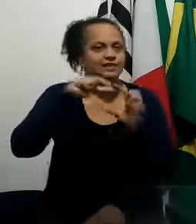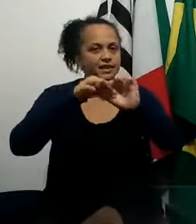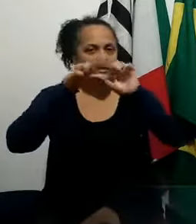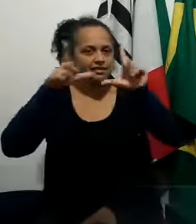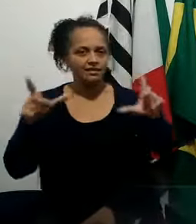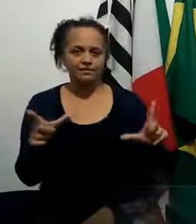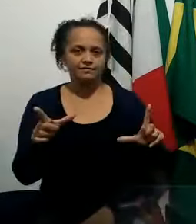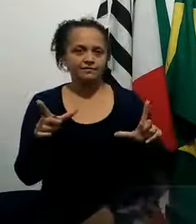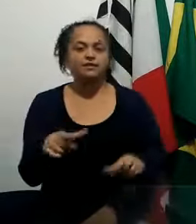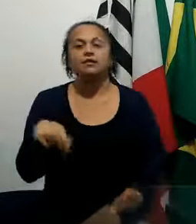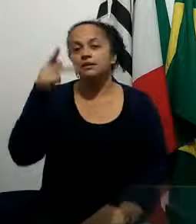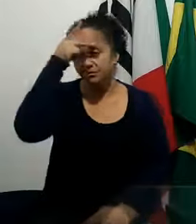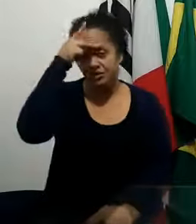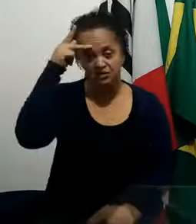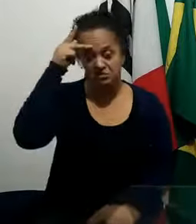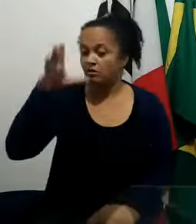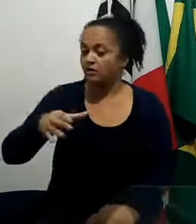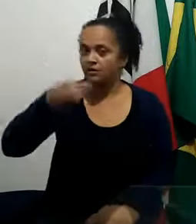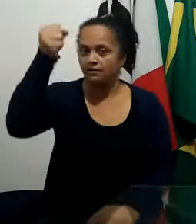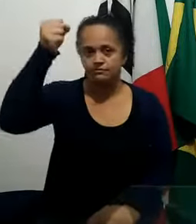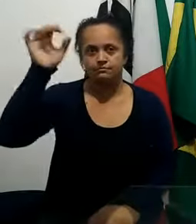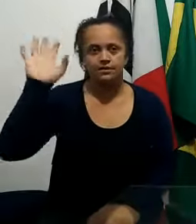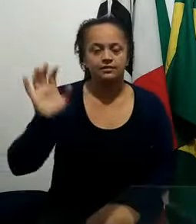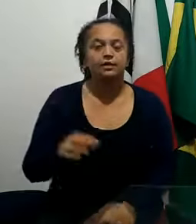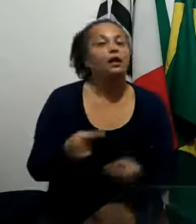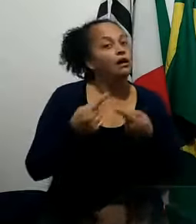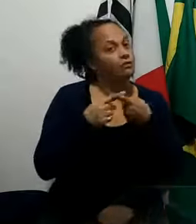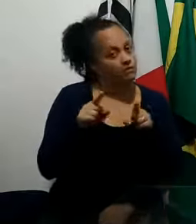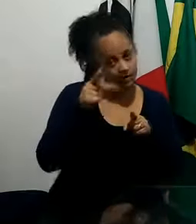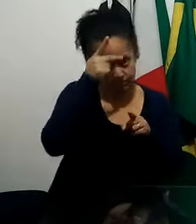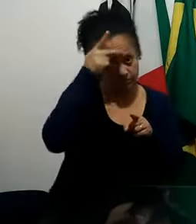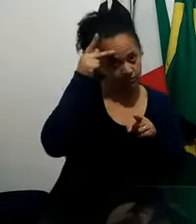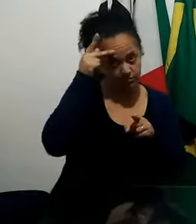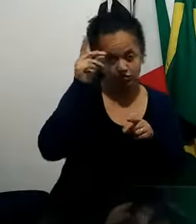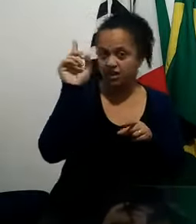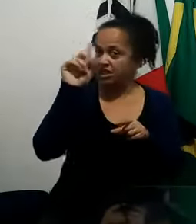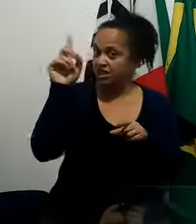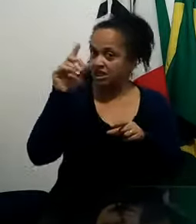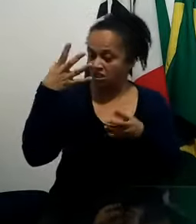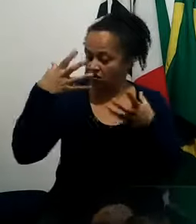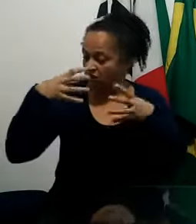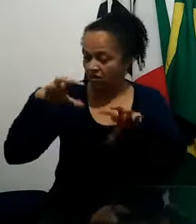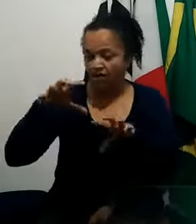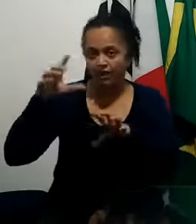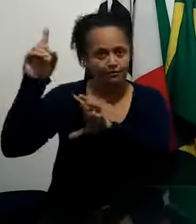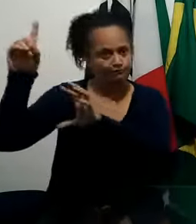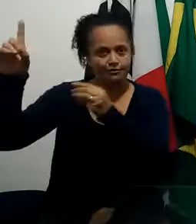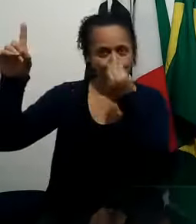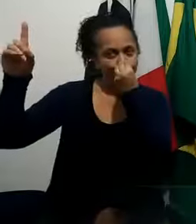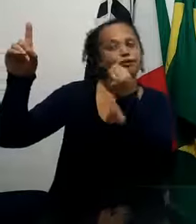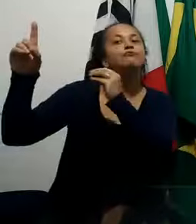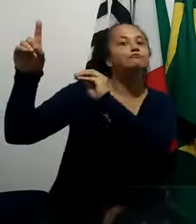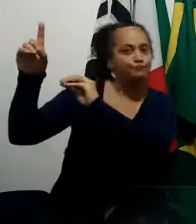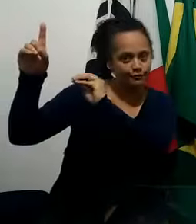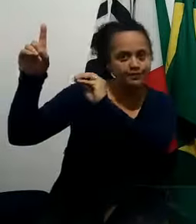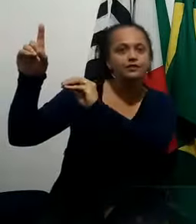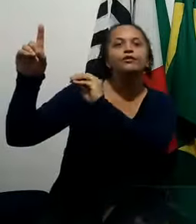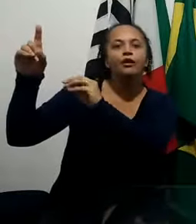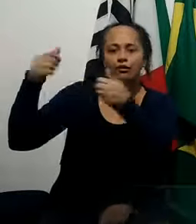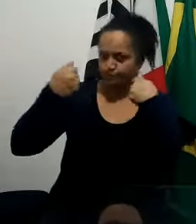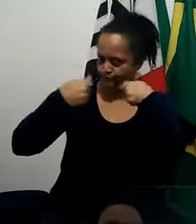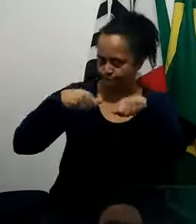vai ser poupada, a noiva de Cristo. Mas o povo judeu e os que não subiram e os ímpios vão ter que